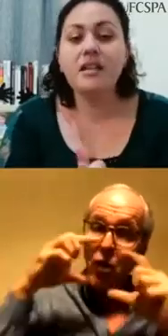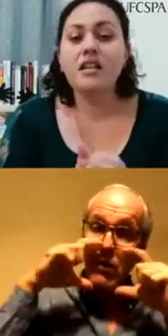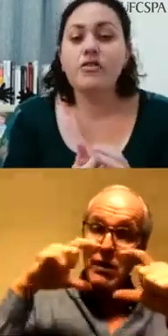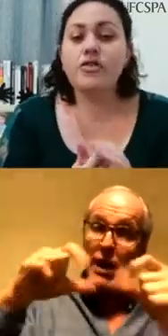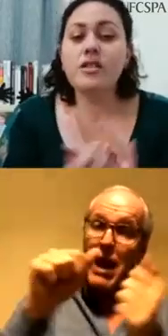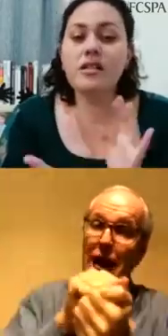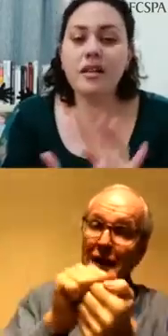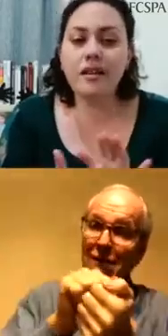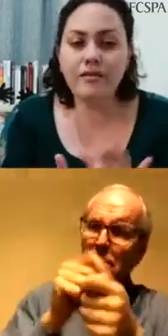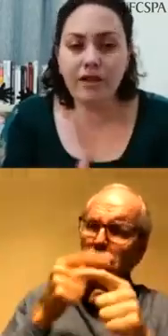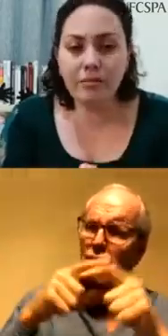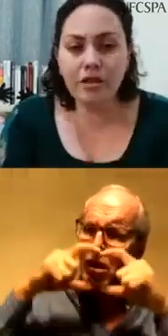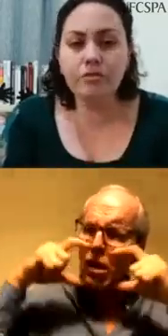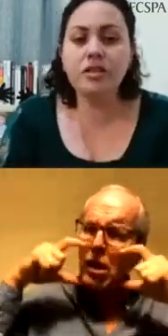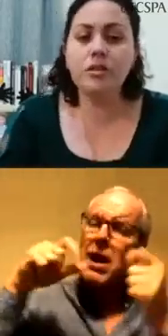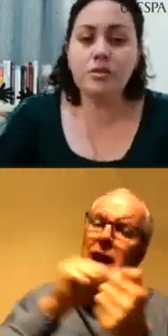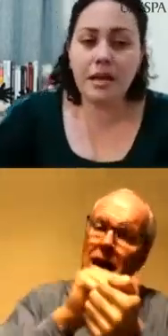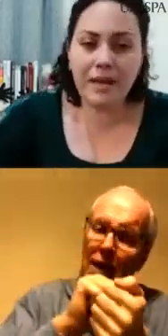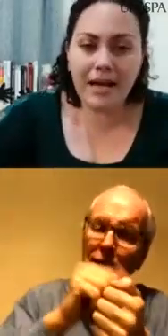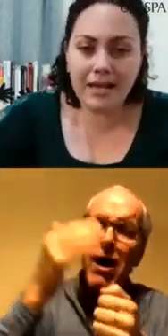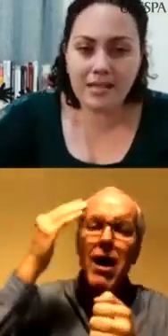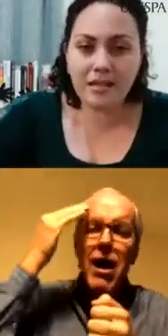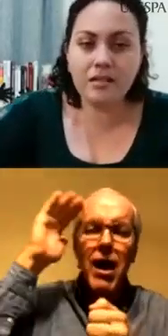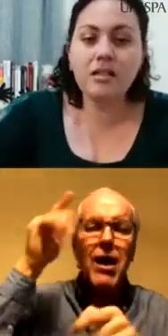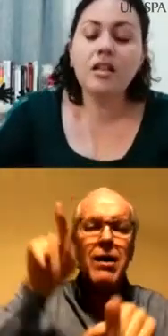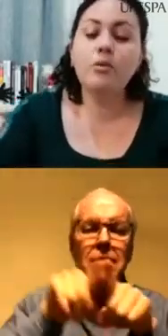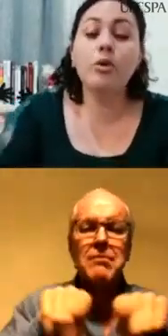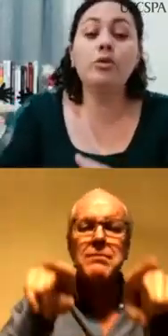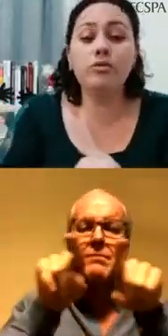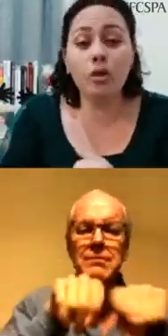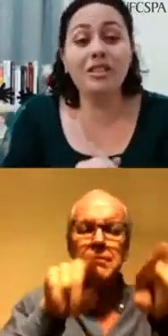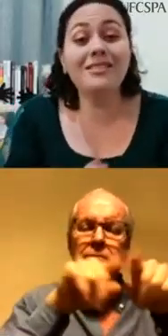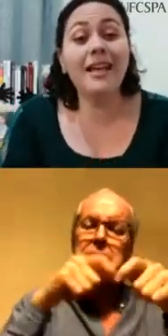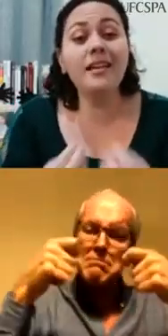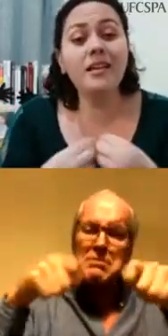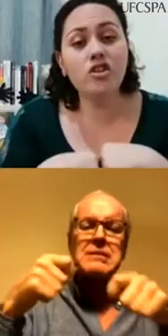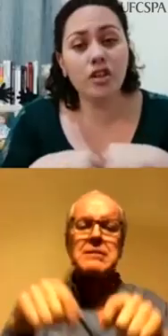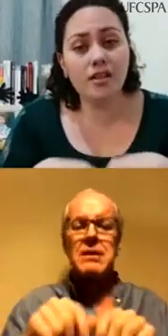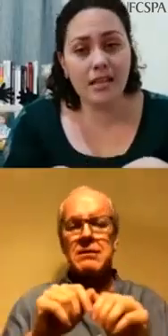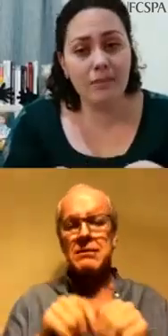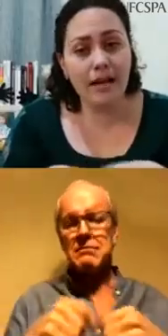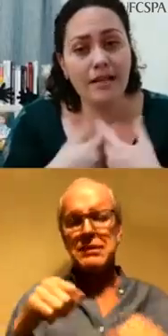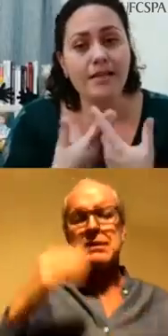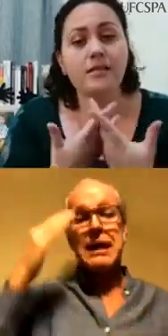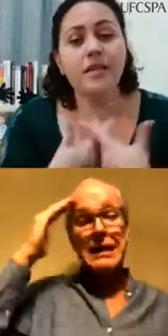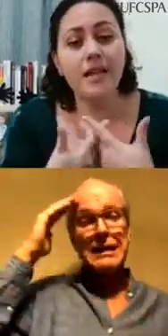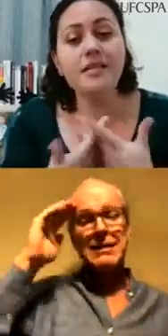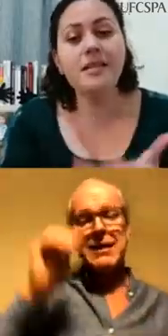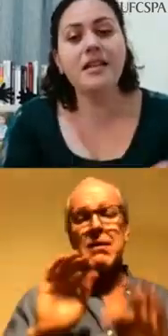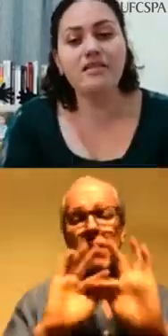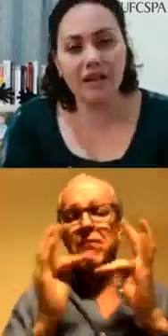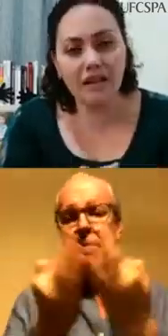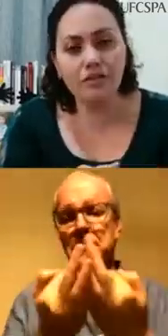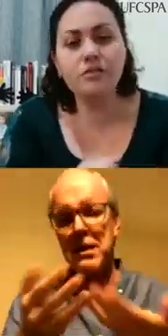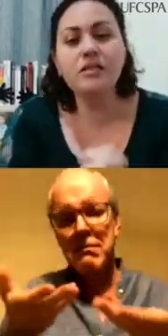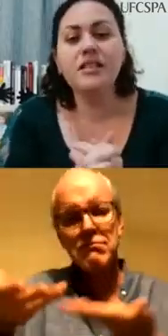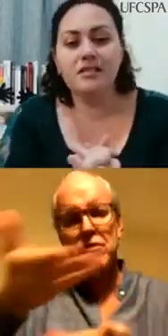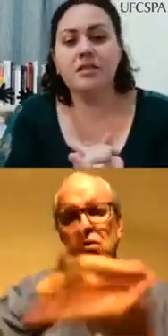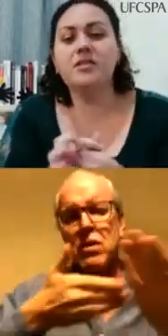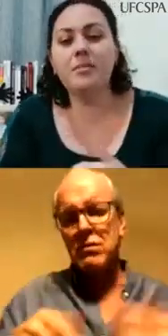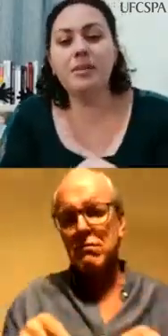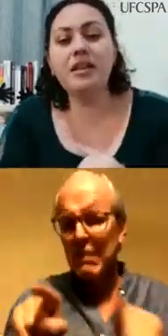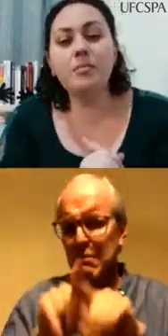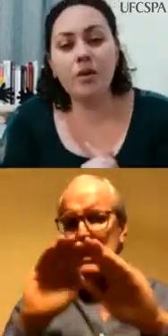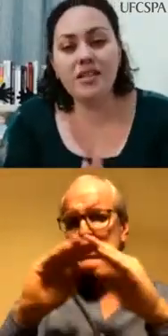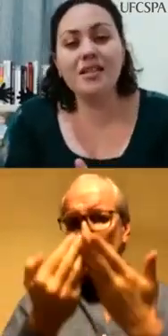lugares. Diz que tem que lavar a mão, que tem que usar máscara. Quando volta, tem que higienizar a máscara, tem que ser lavado.